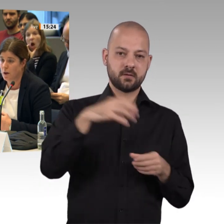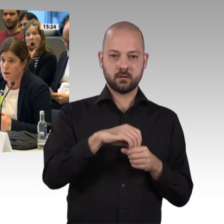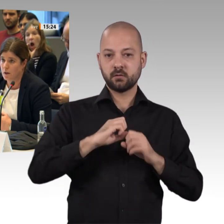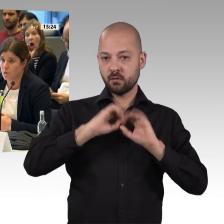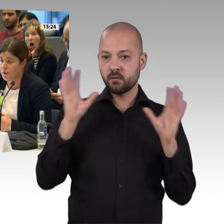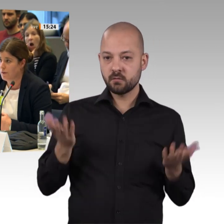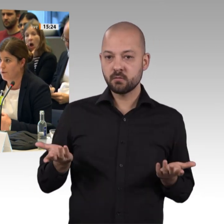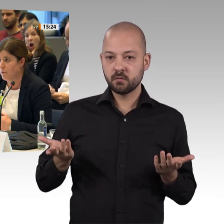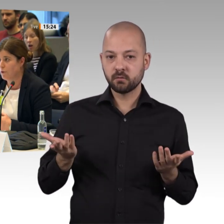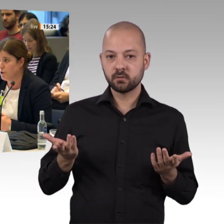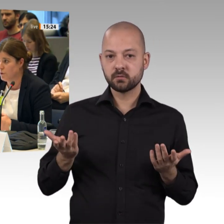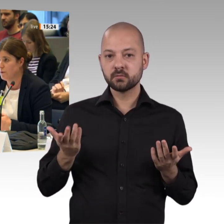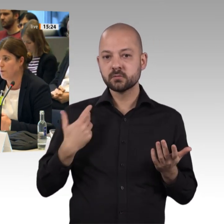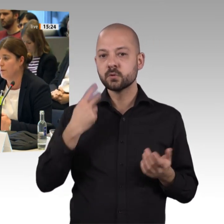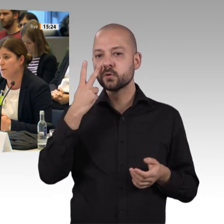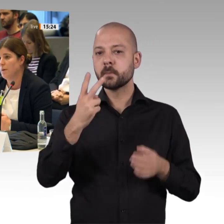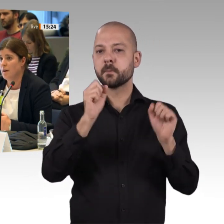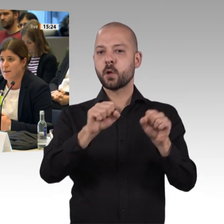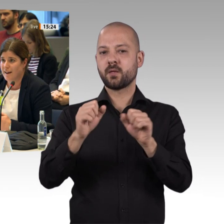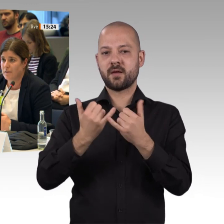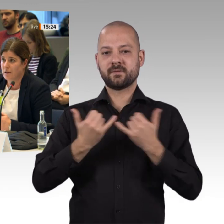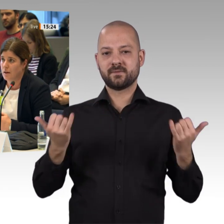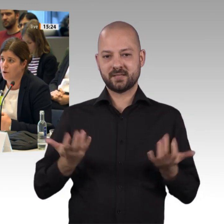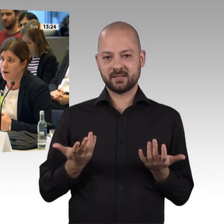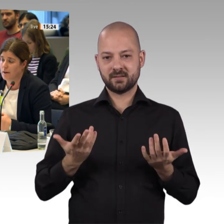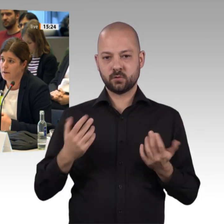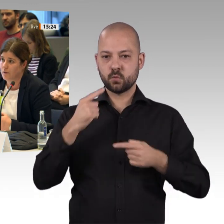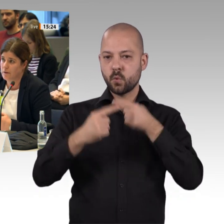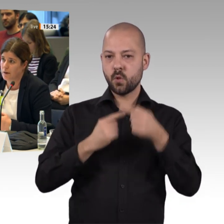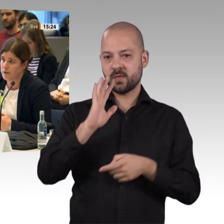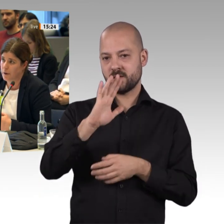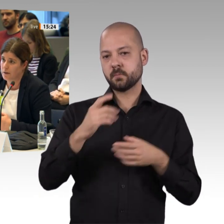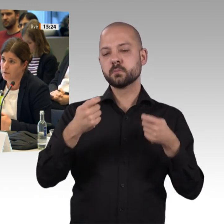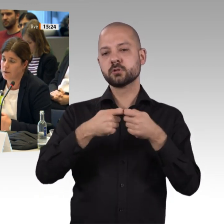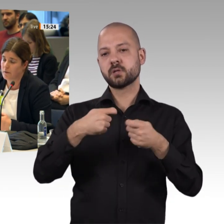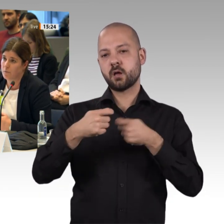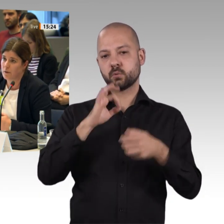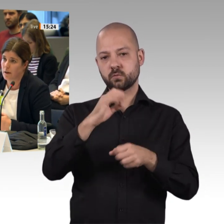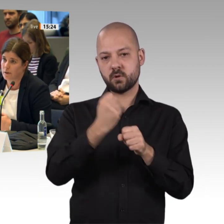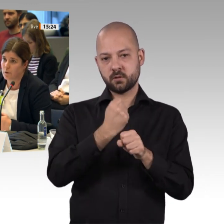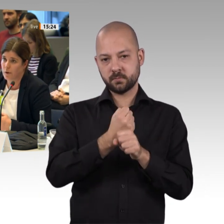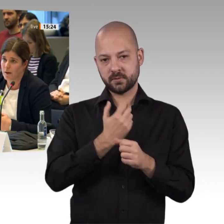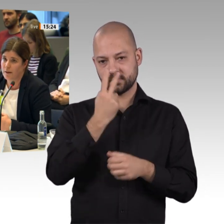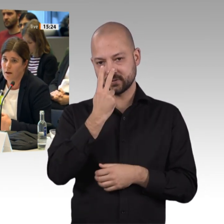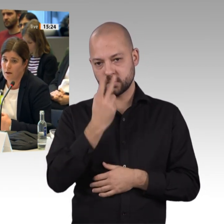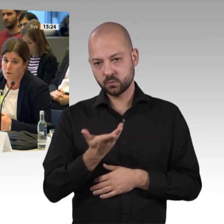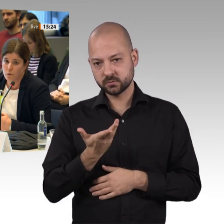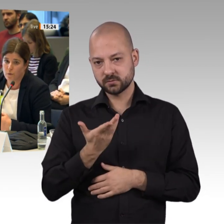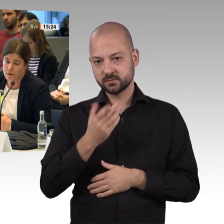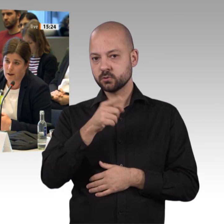sucht und in dieser Form unterstützt und gleichzeitig auch noch ein ganz wichtiger Aspekt, nämlich dass die Bundesagentur für